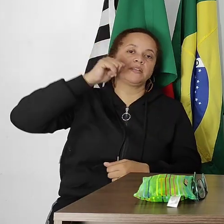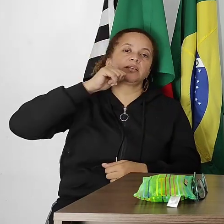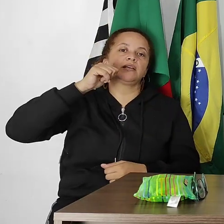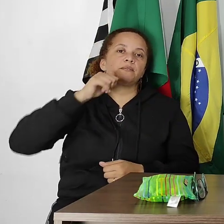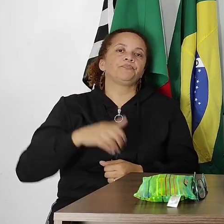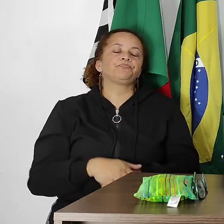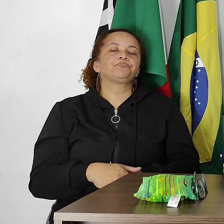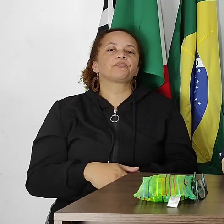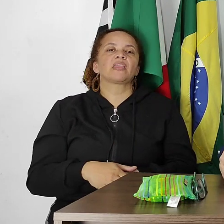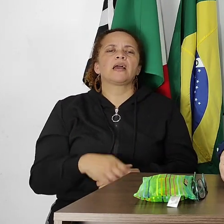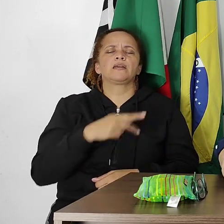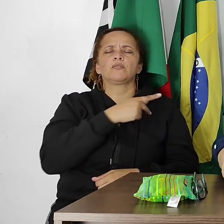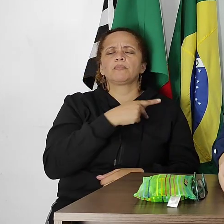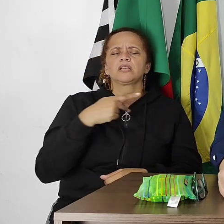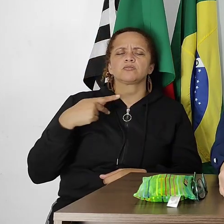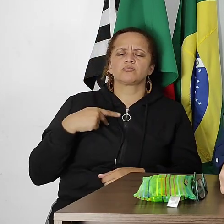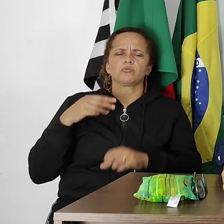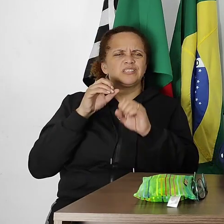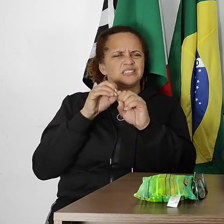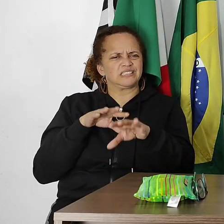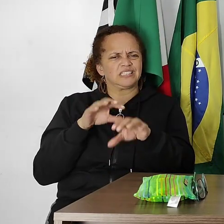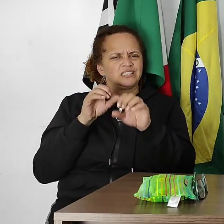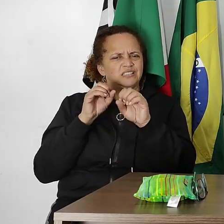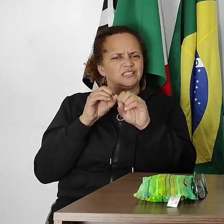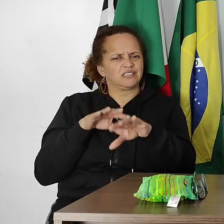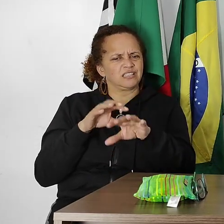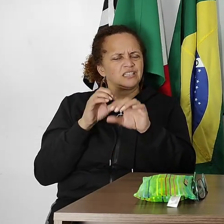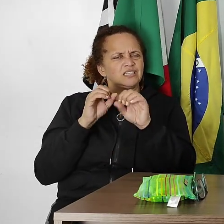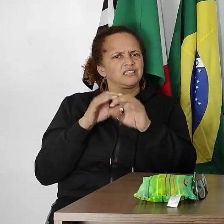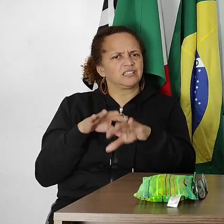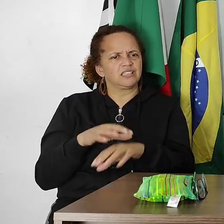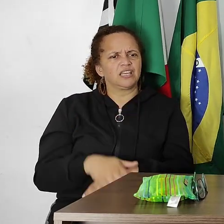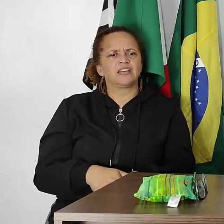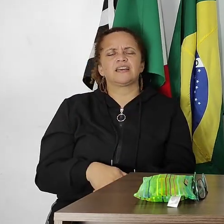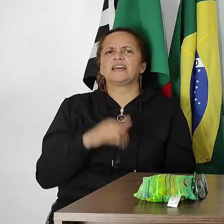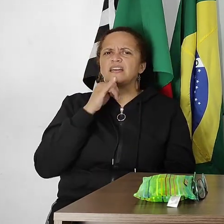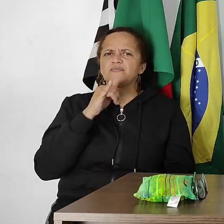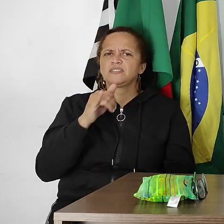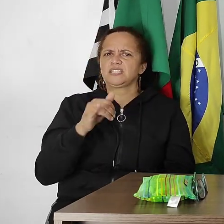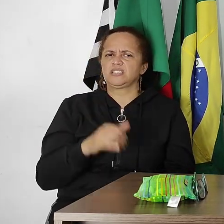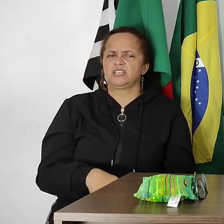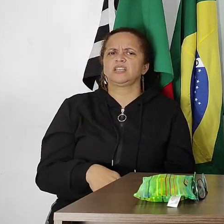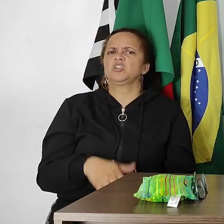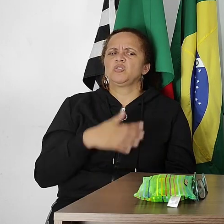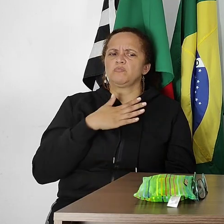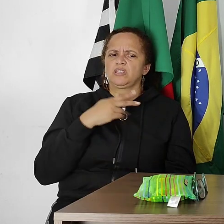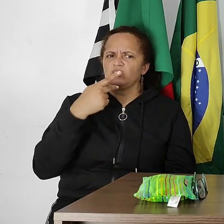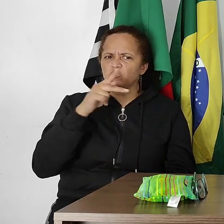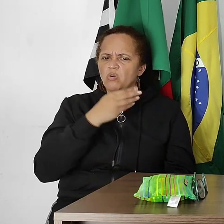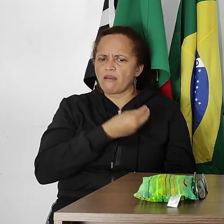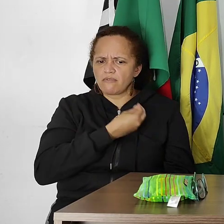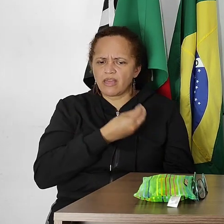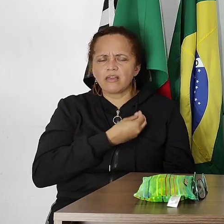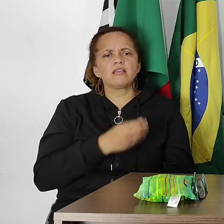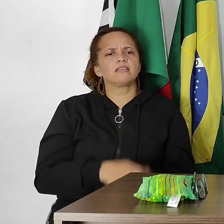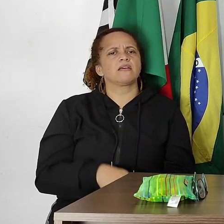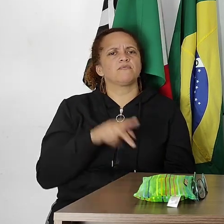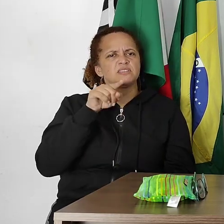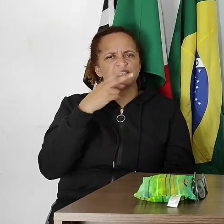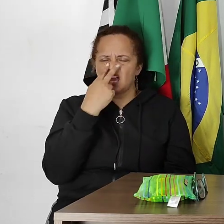pregando, ia falando coisas da minha vida assim, né? Você acha que você não tem mais jeito, né? Mas Deus tem jeito para a sua vida.